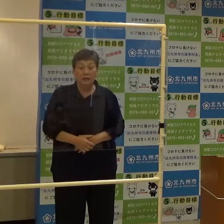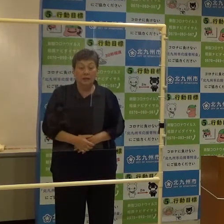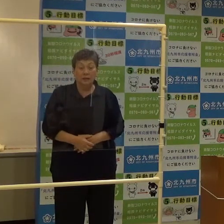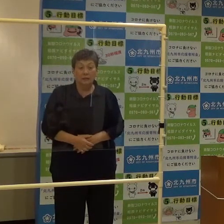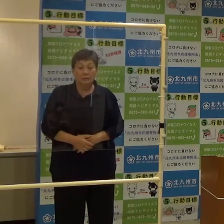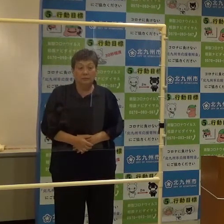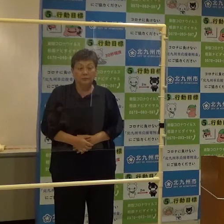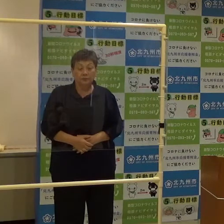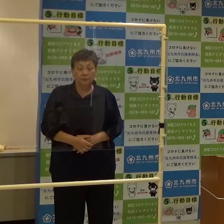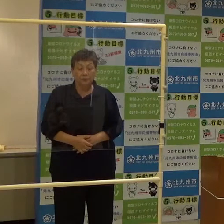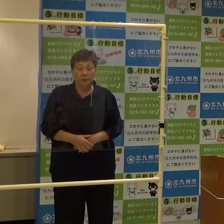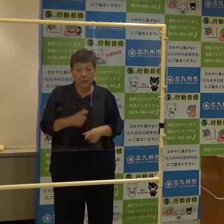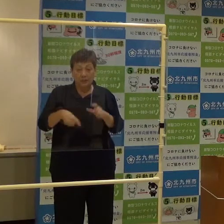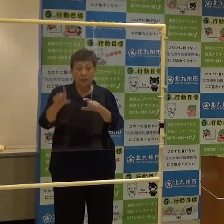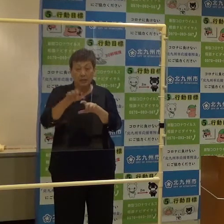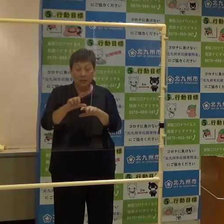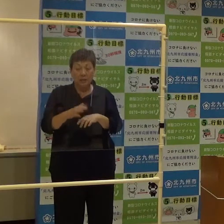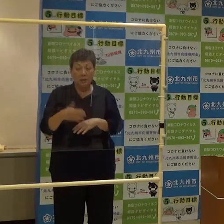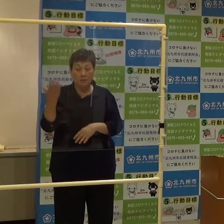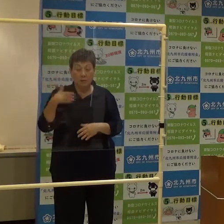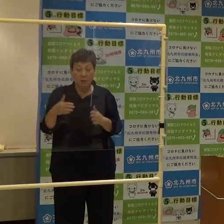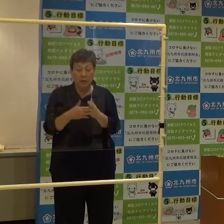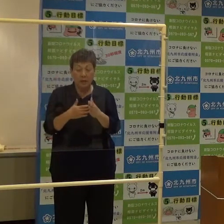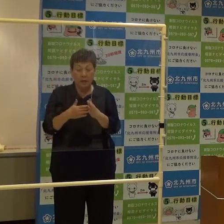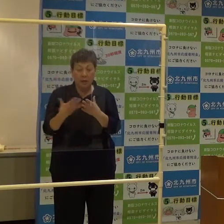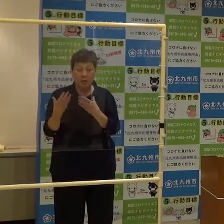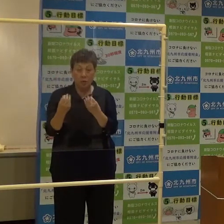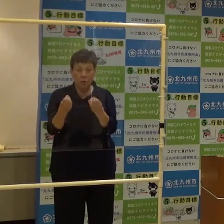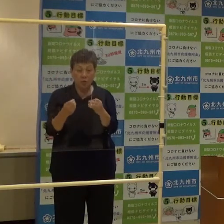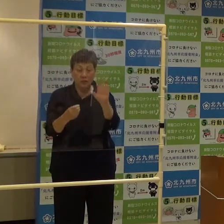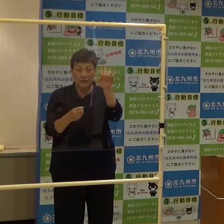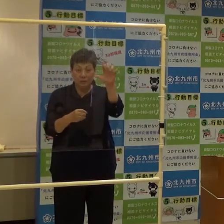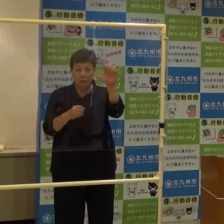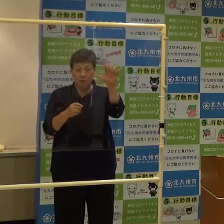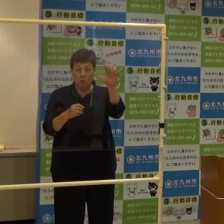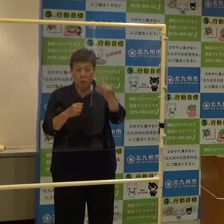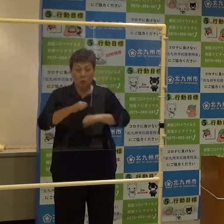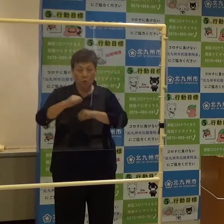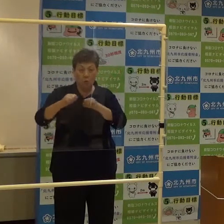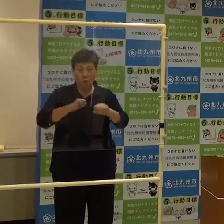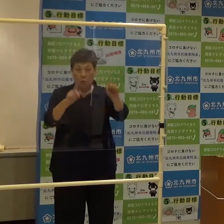加えまして、今まで通り、5つの行動目標、